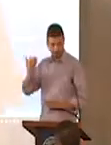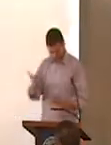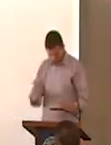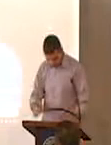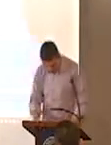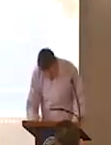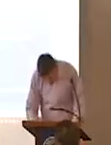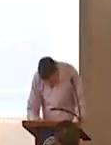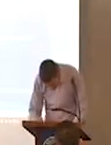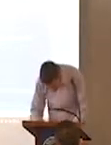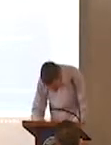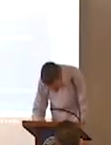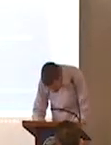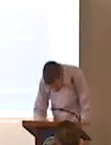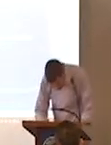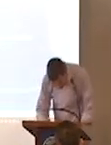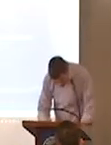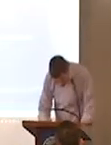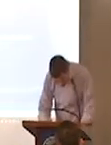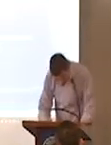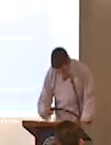lengua de señas,